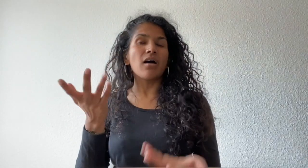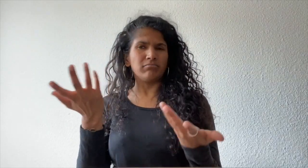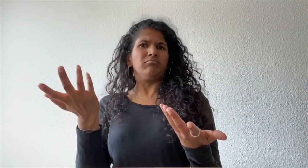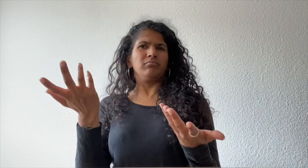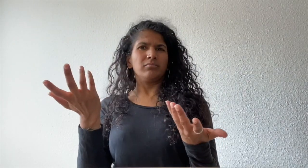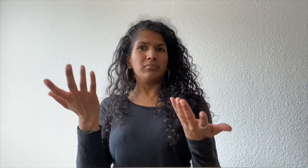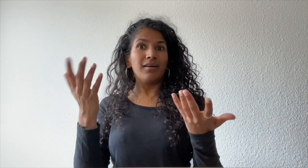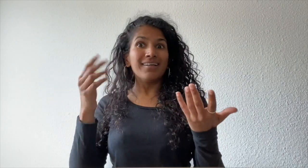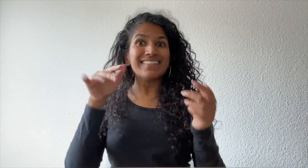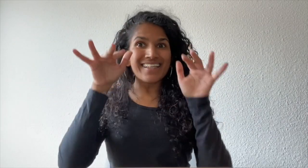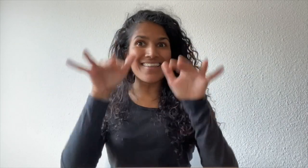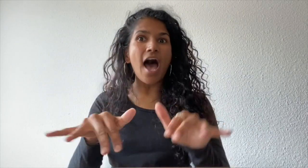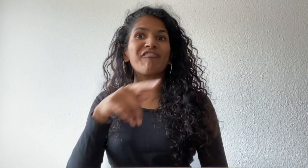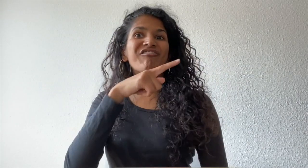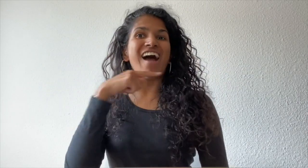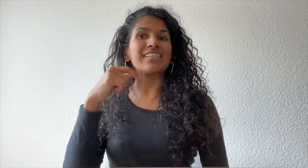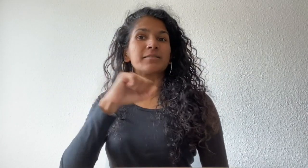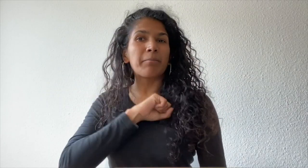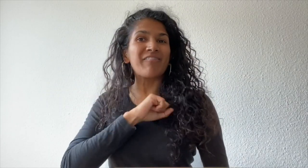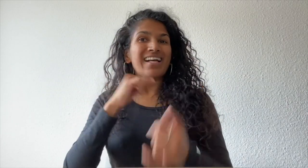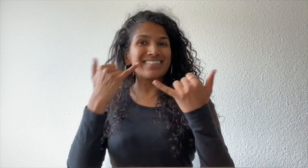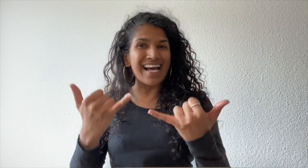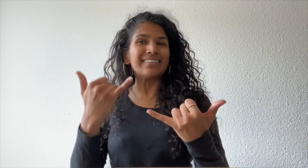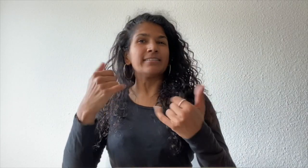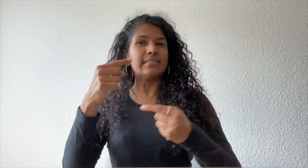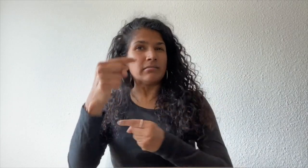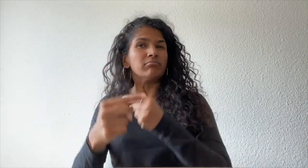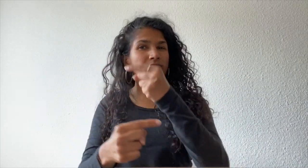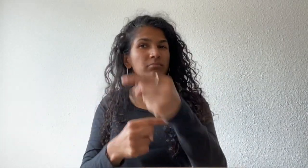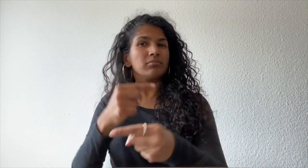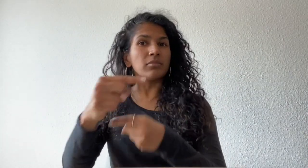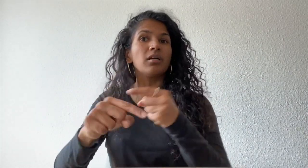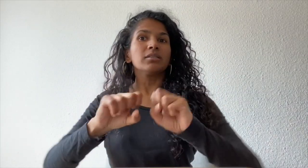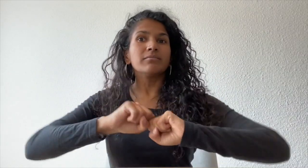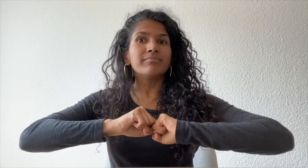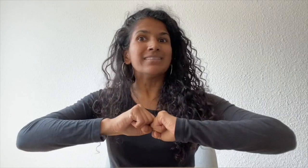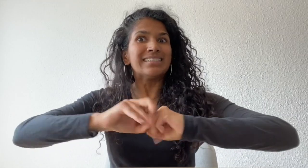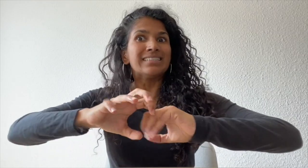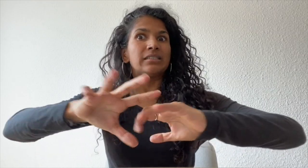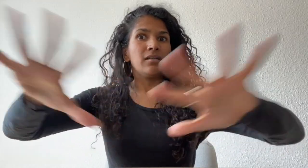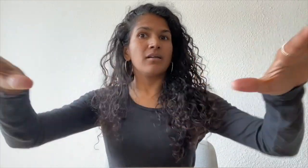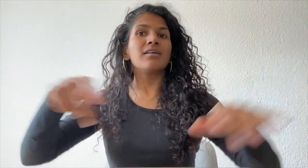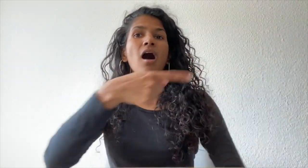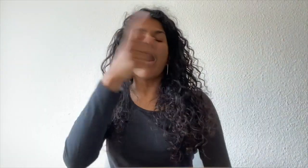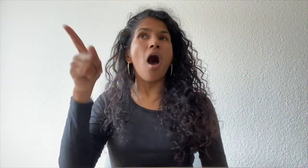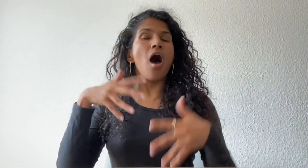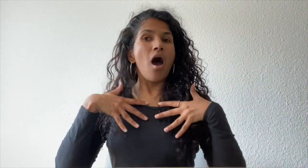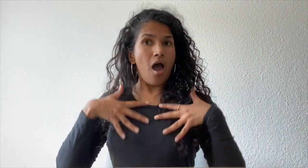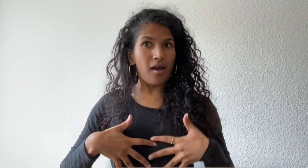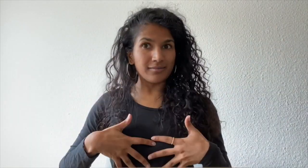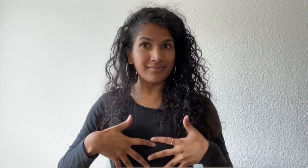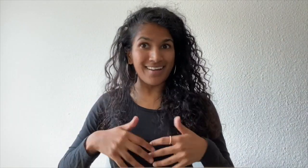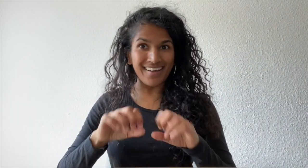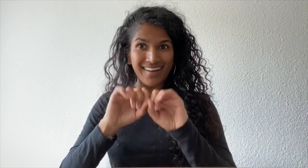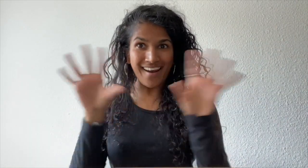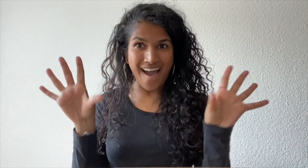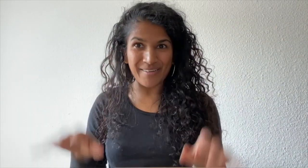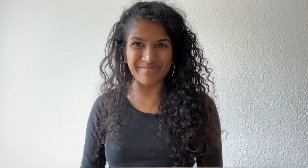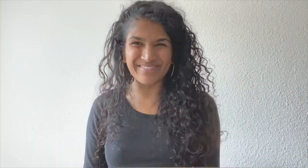Dieser Wortwechsel gehört zum aktuellen Diskurs, in dem der Begriff weiße Privilegien in Deutschland Verbreitung findet.